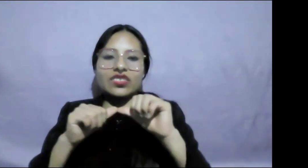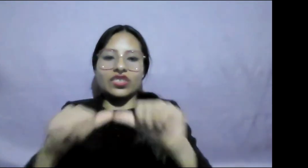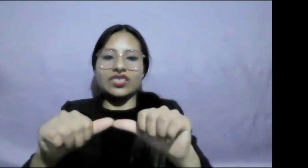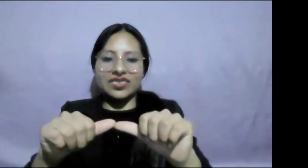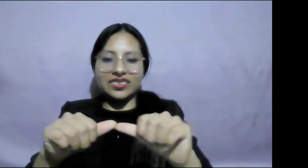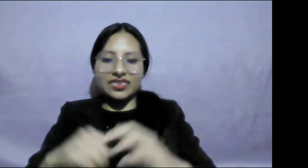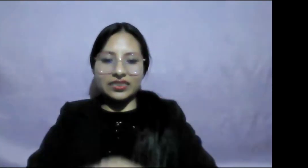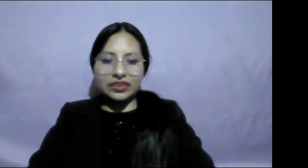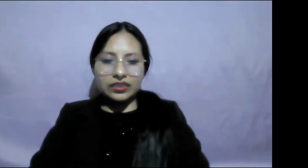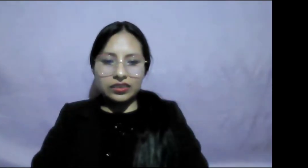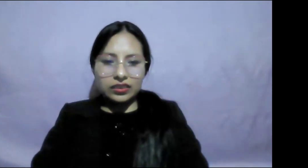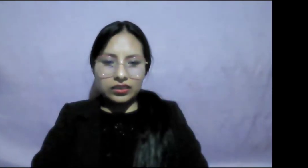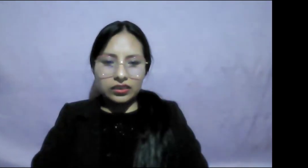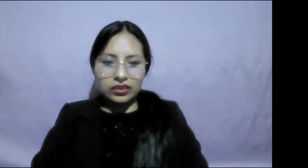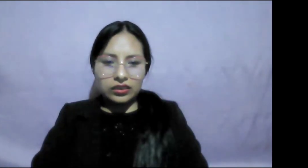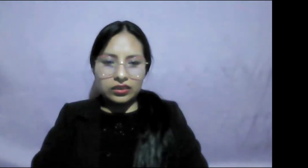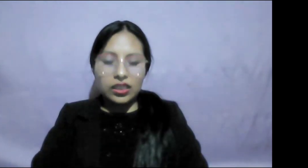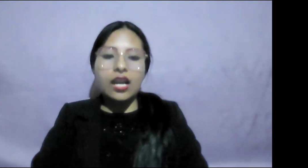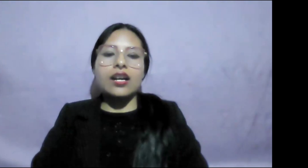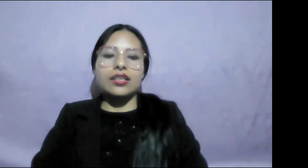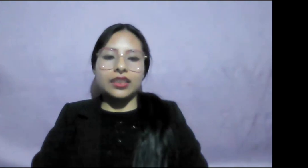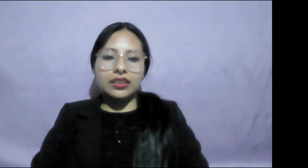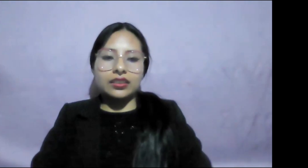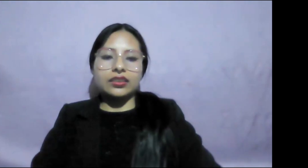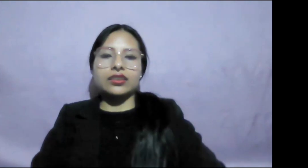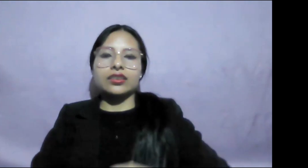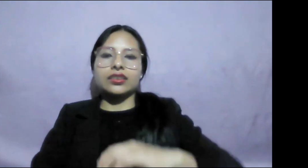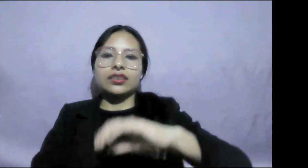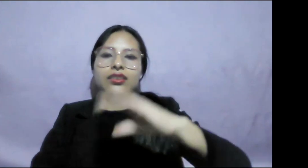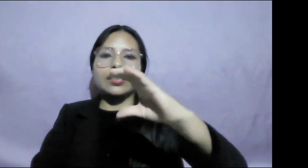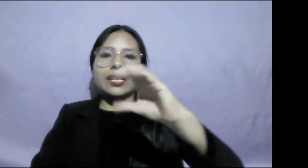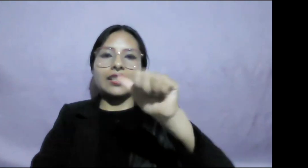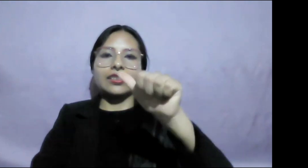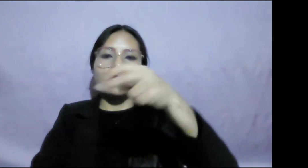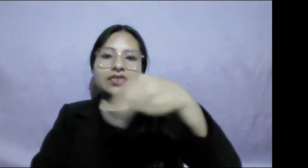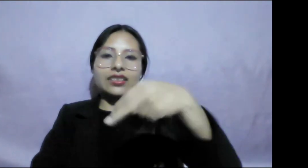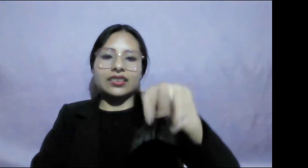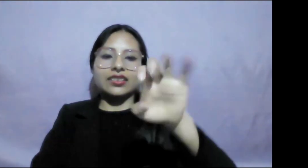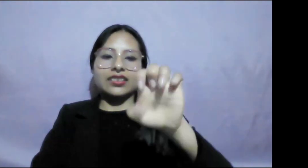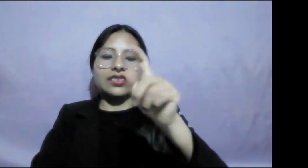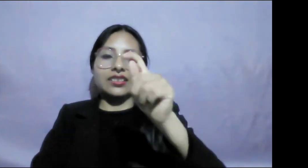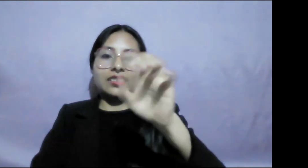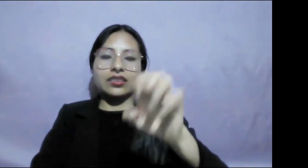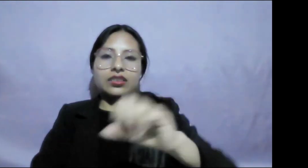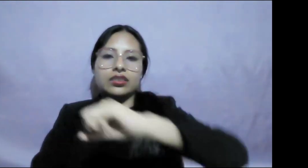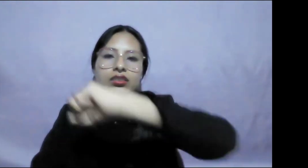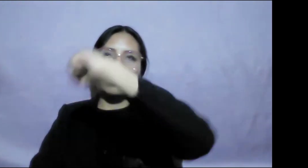listo muy bien Vamos a hacer entonces cañete preguntan a ver vamos